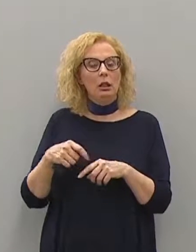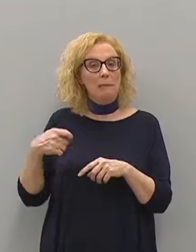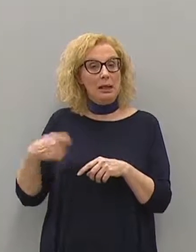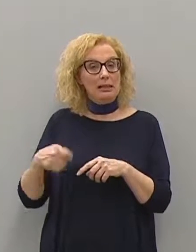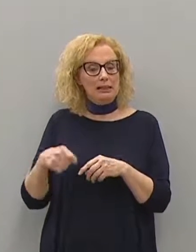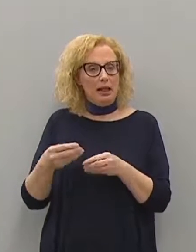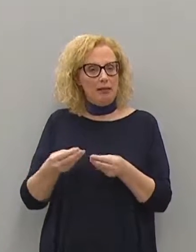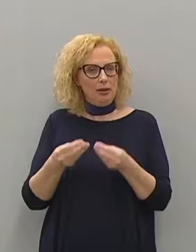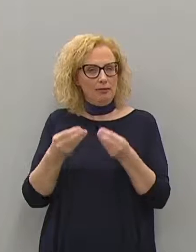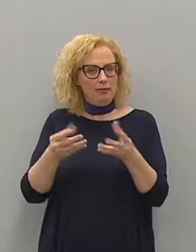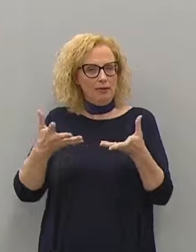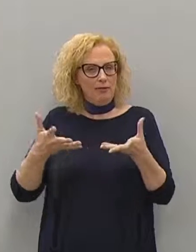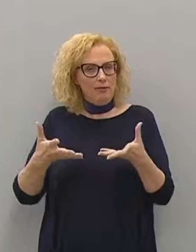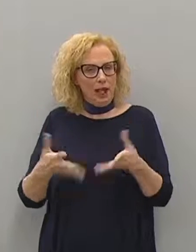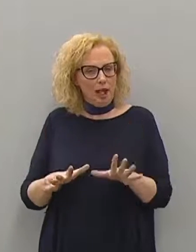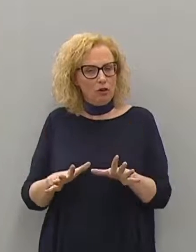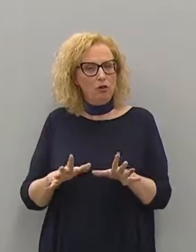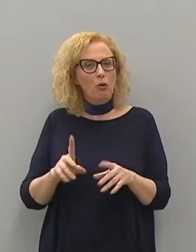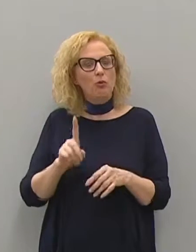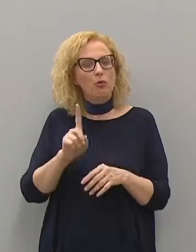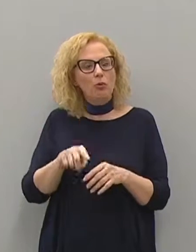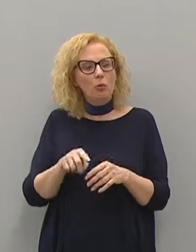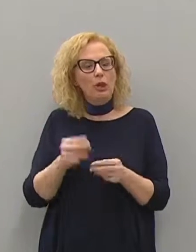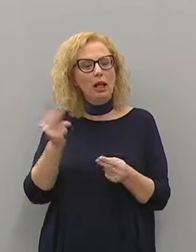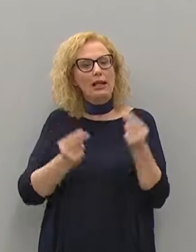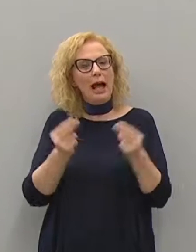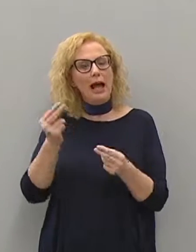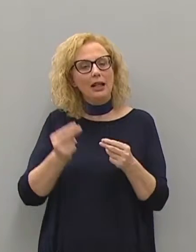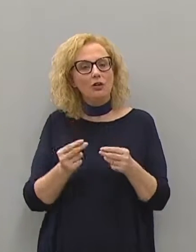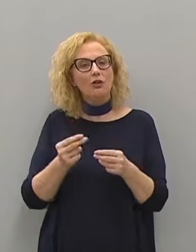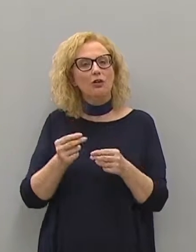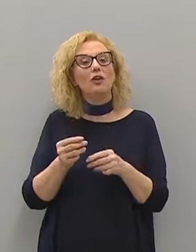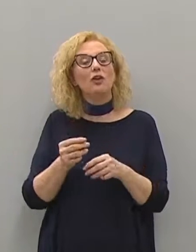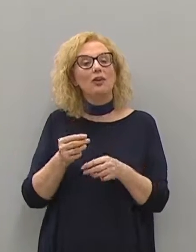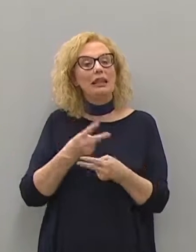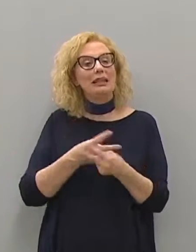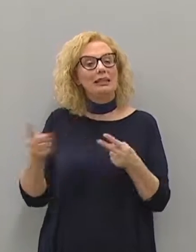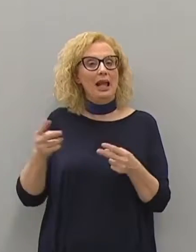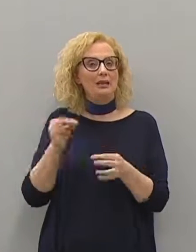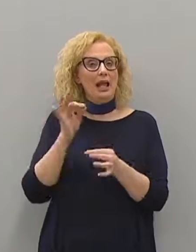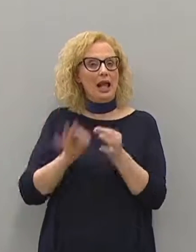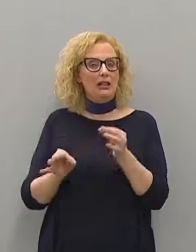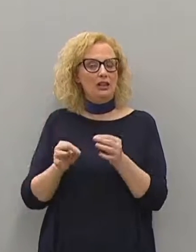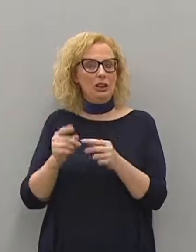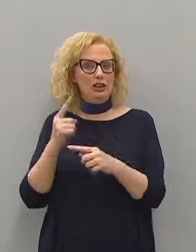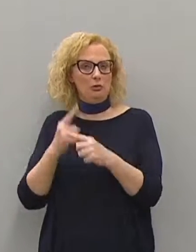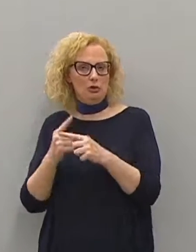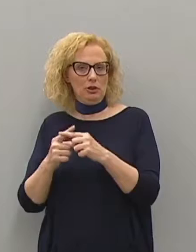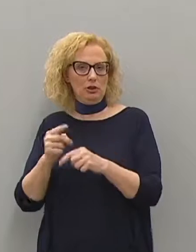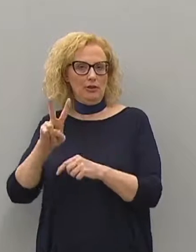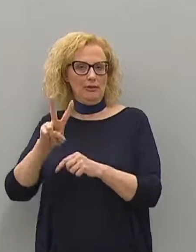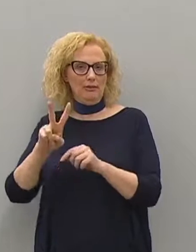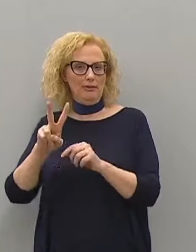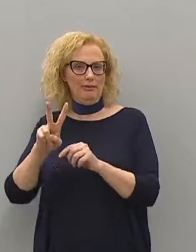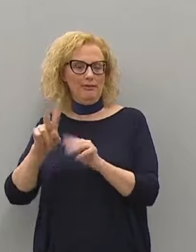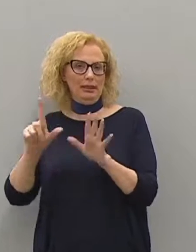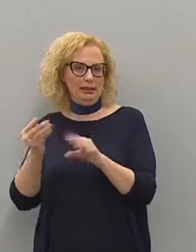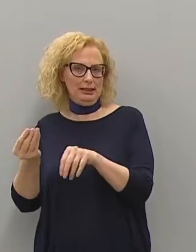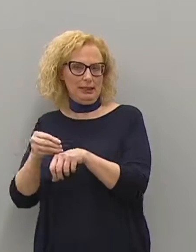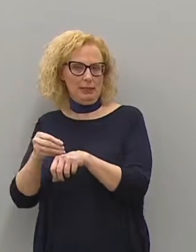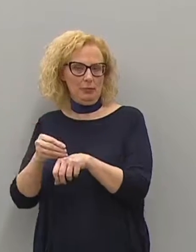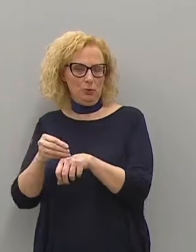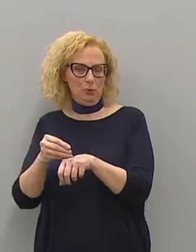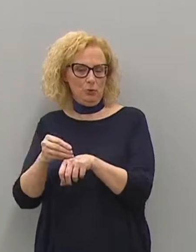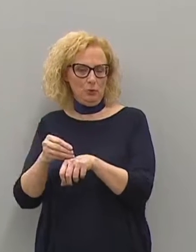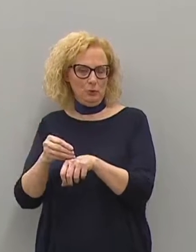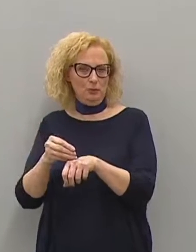appena presentato anche il dato dei test antigienici positivi e che sono altri 27 per